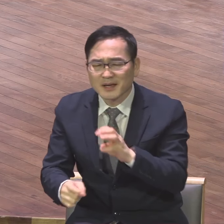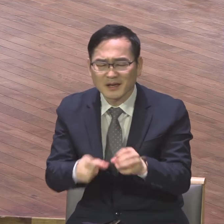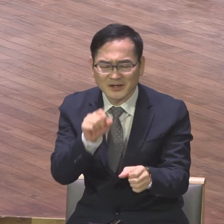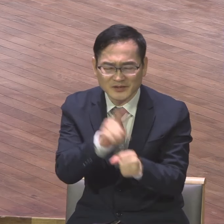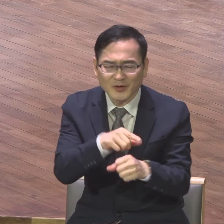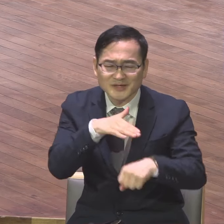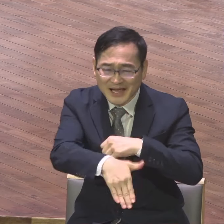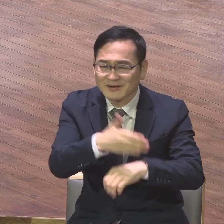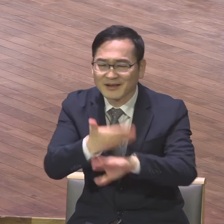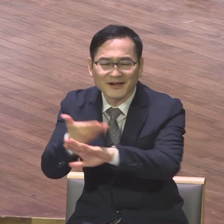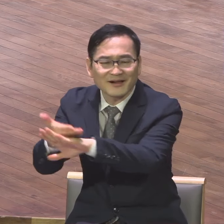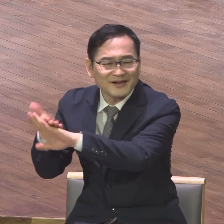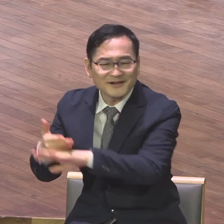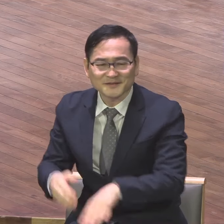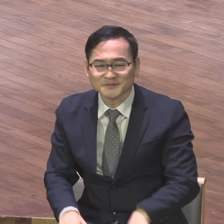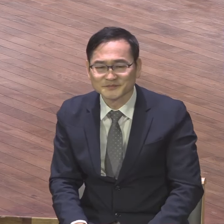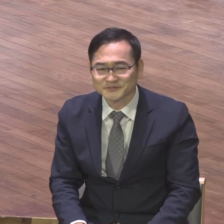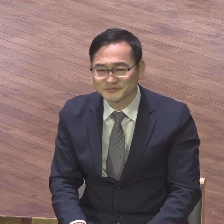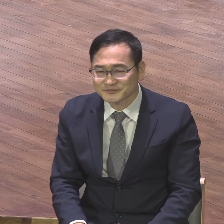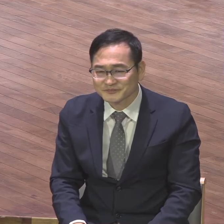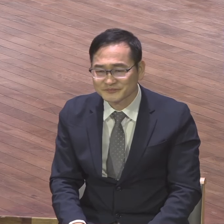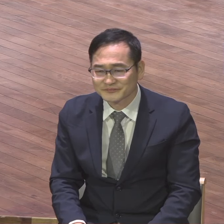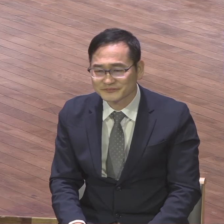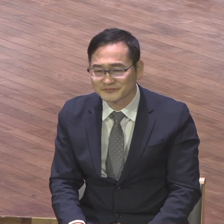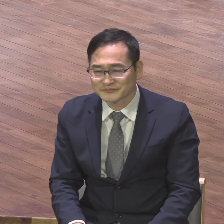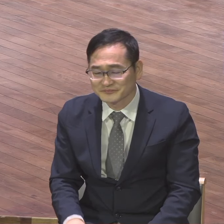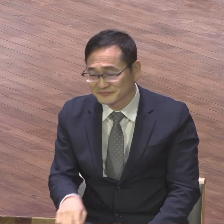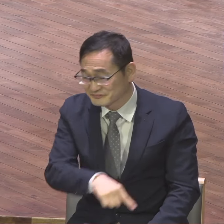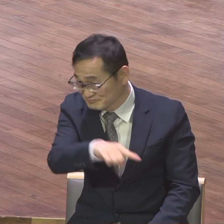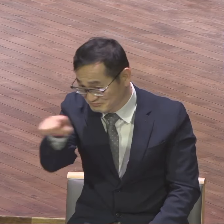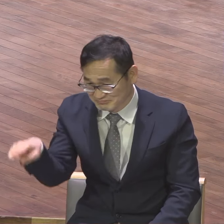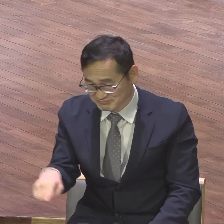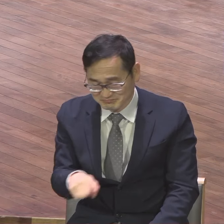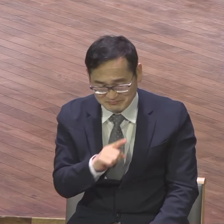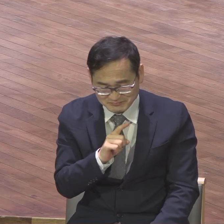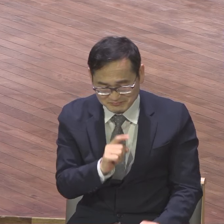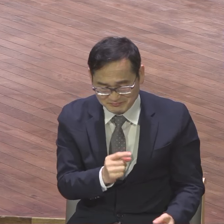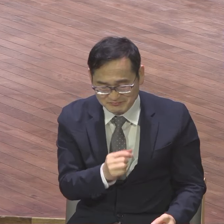말하면서 이 그냥 뭐 이런 삶을 사는 동안에는